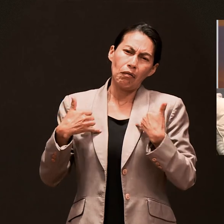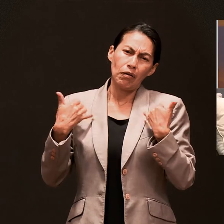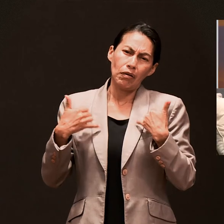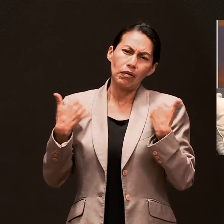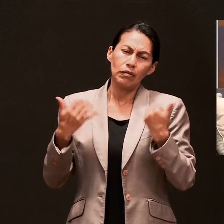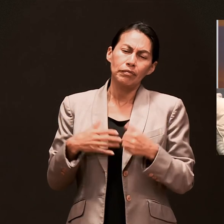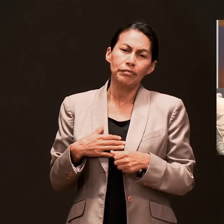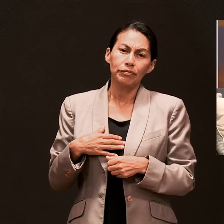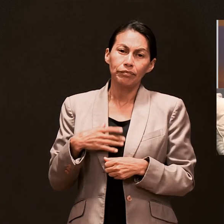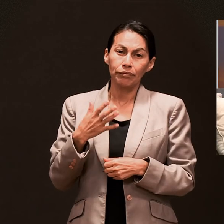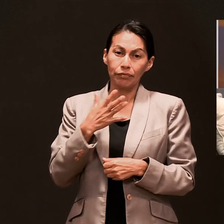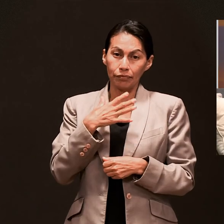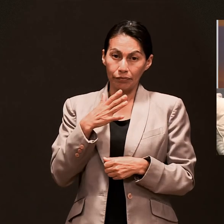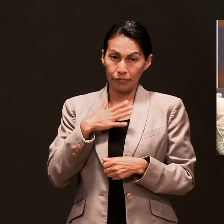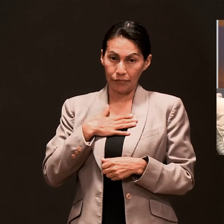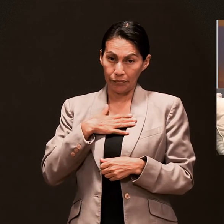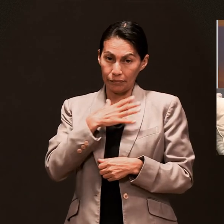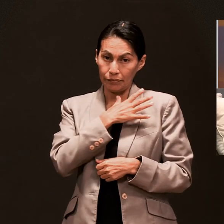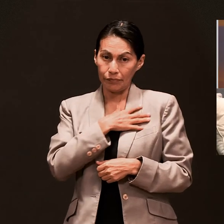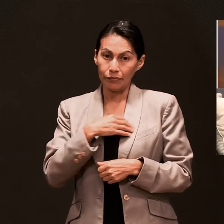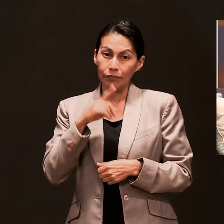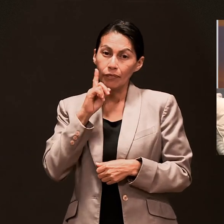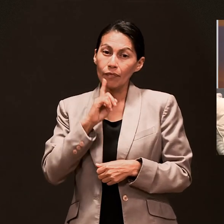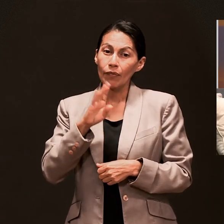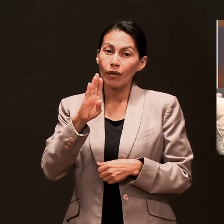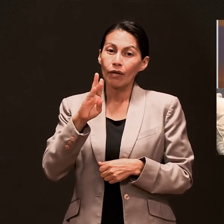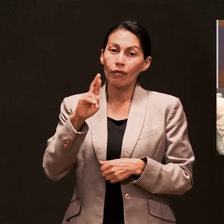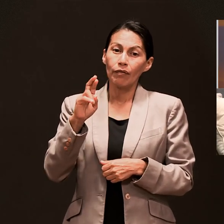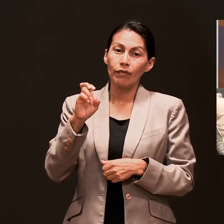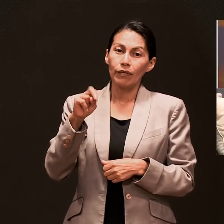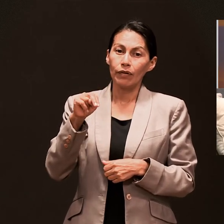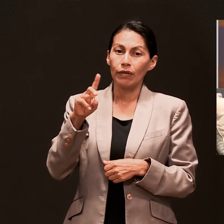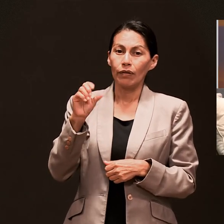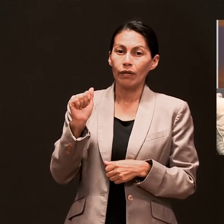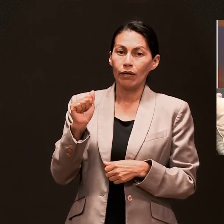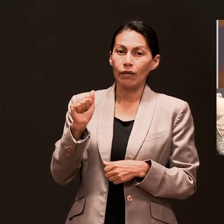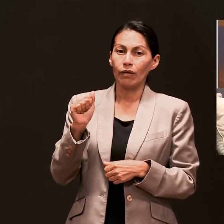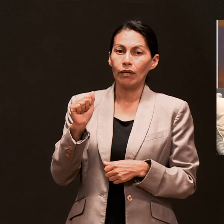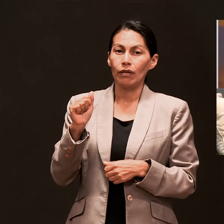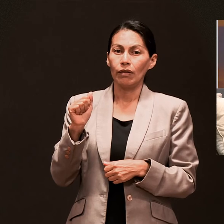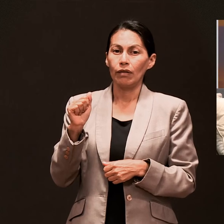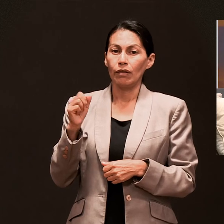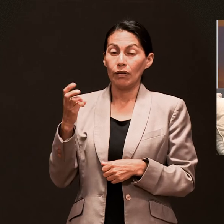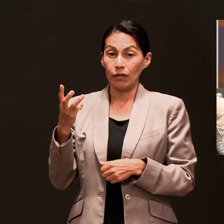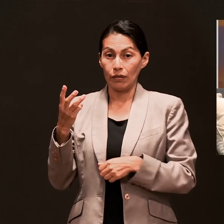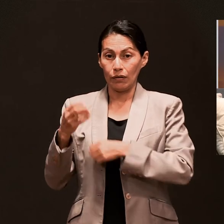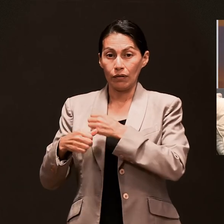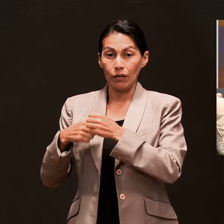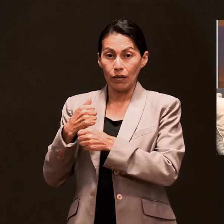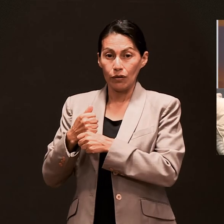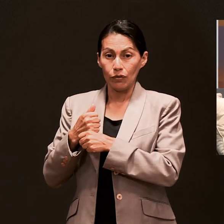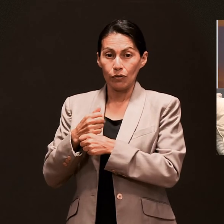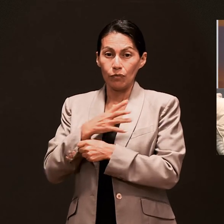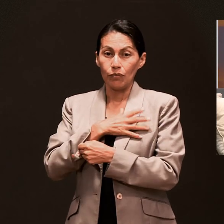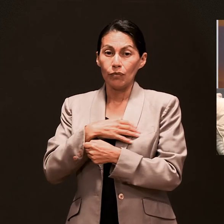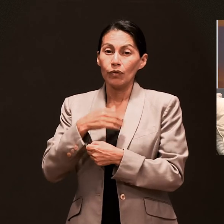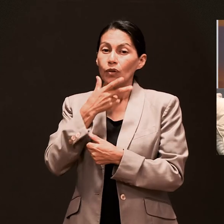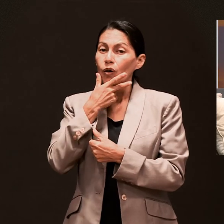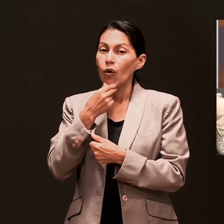estaba muy joven Yo mi hija Brenda tenía tres años mi hijo checo un año